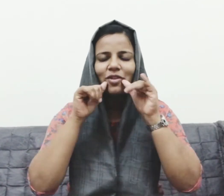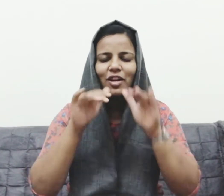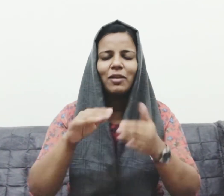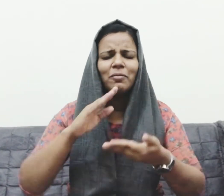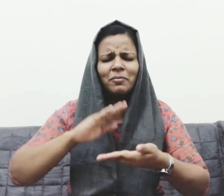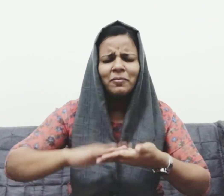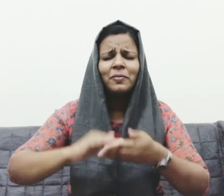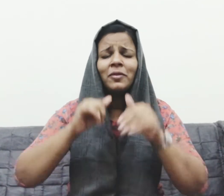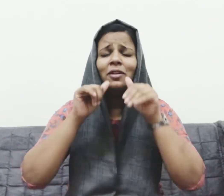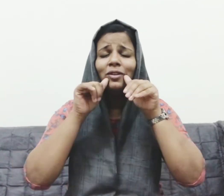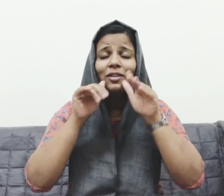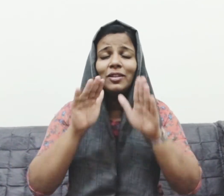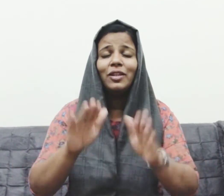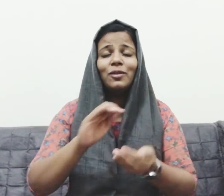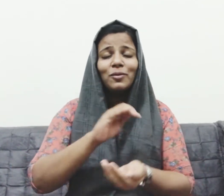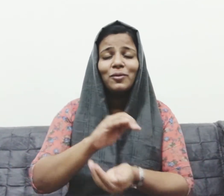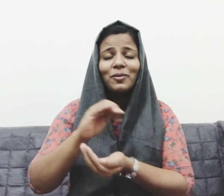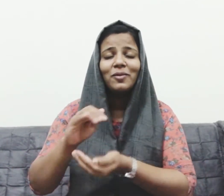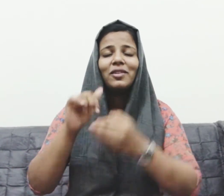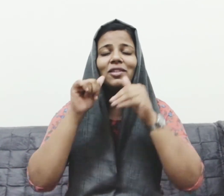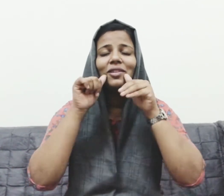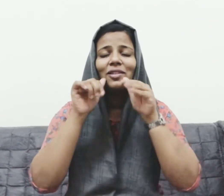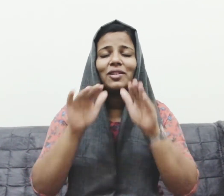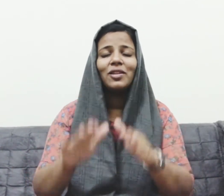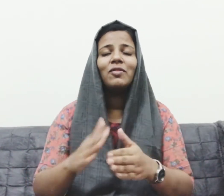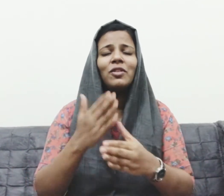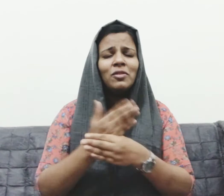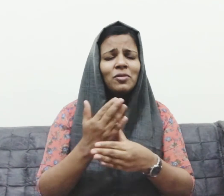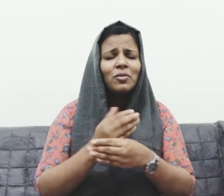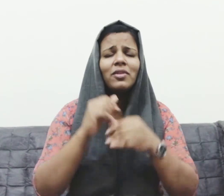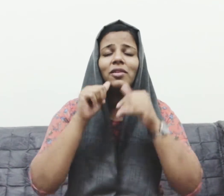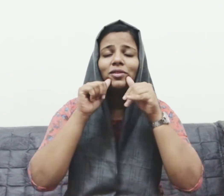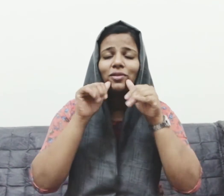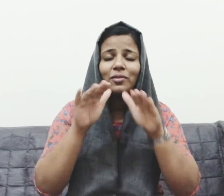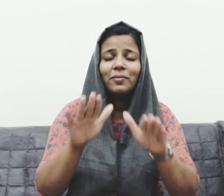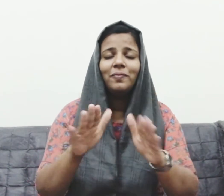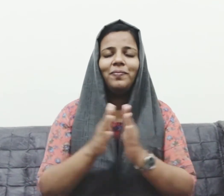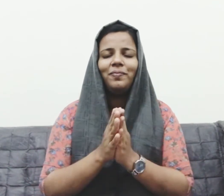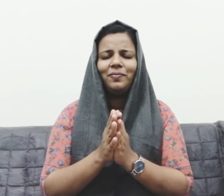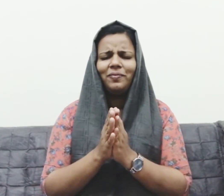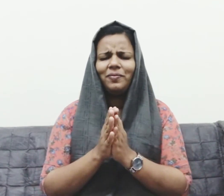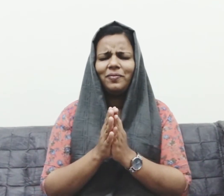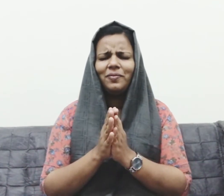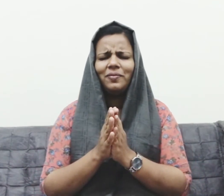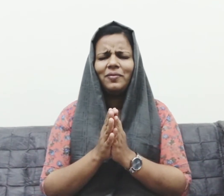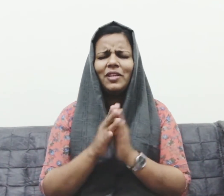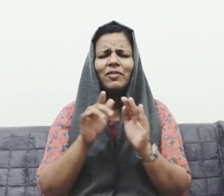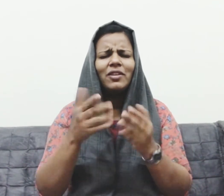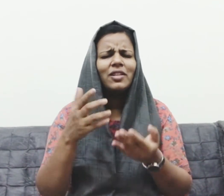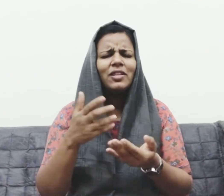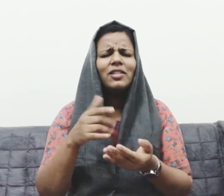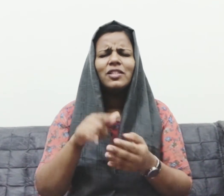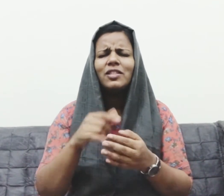ജീവിത പങ്കാളിയെ അനുഗ്രഹിക്കുന്നു. ഇവരുടെ കുഞ്ഞുങ്ങളെ അനുഗ്രഹിക്കുന്നു. ഇവരുടെ ഉപജീവന മാർഗ്ഗങ്ങളെ അനുഗ്രഹിക്കുന്നു. കർത്താവേ, ഇവരായിരിക്കുന്ന